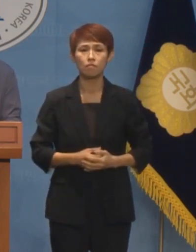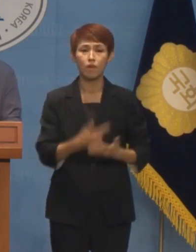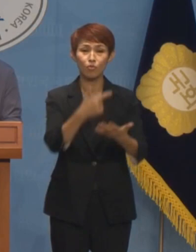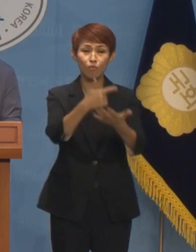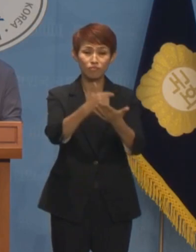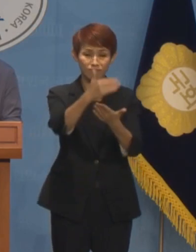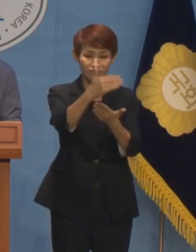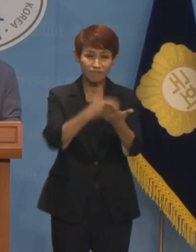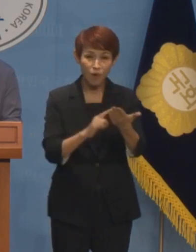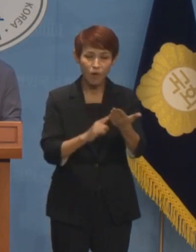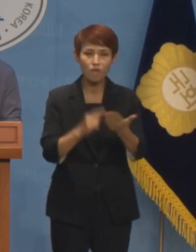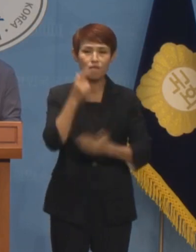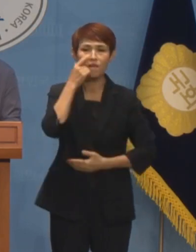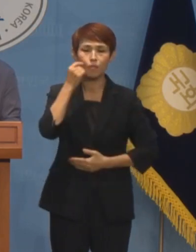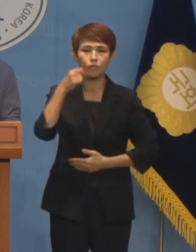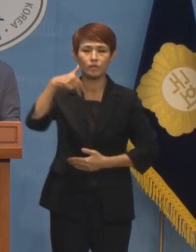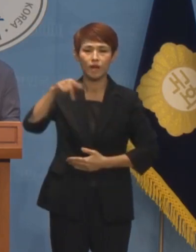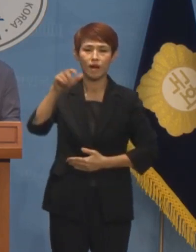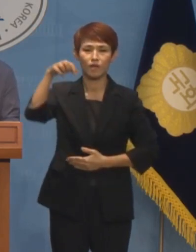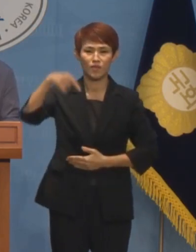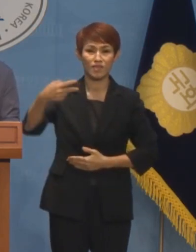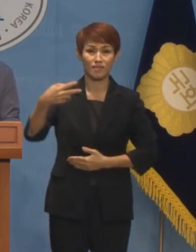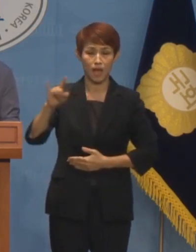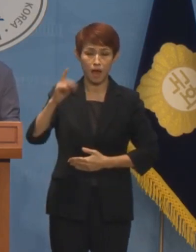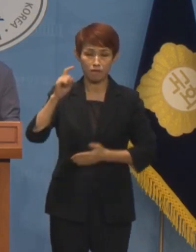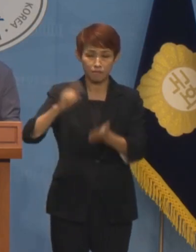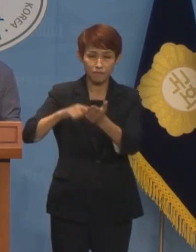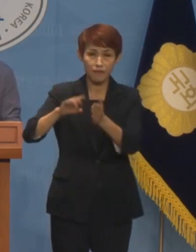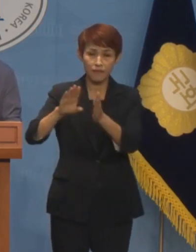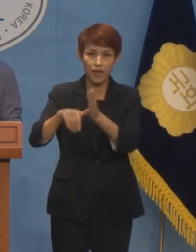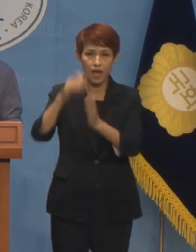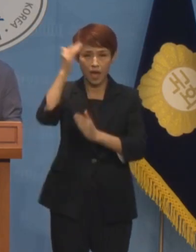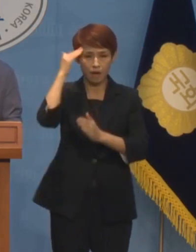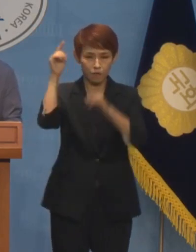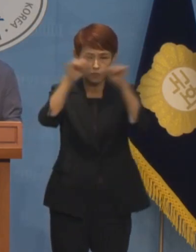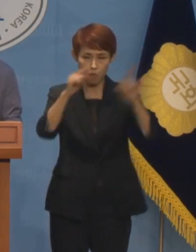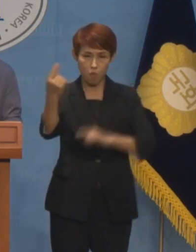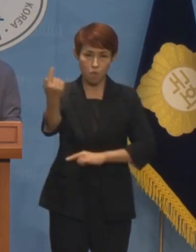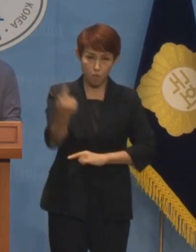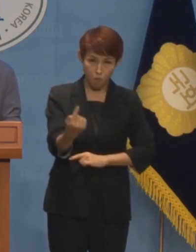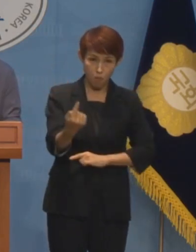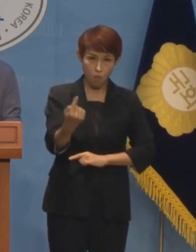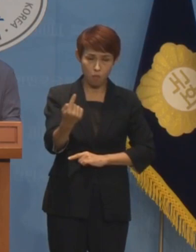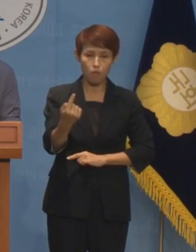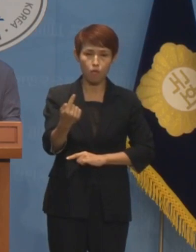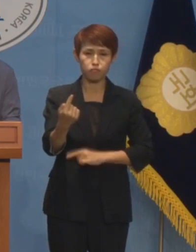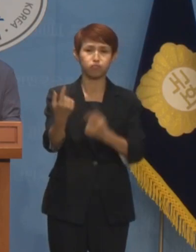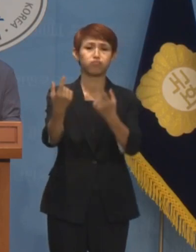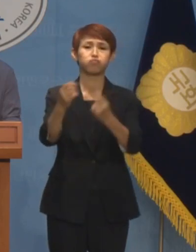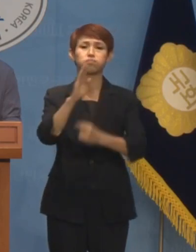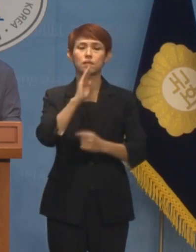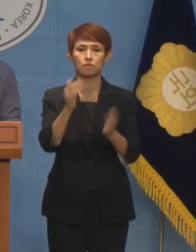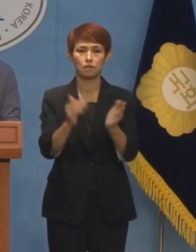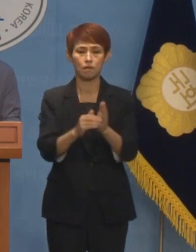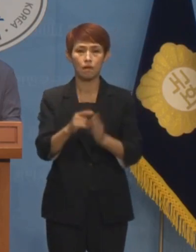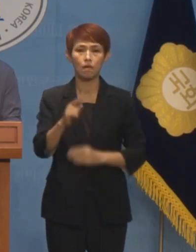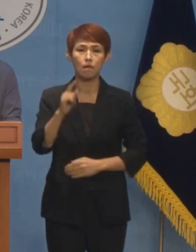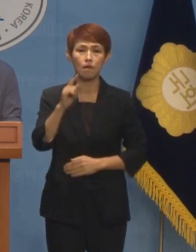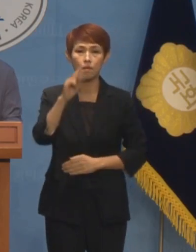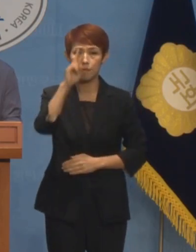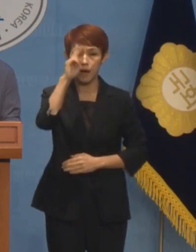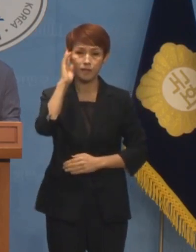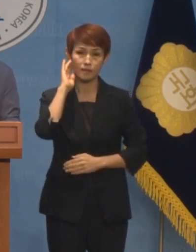논문에서 일본 자위대의 유사시 한반도 진출을 옹호했고 과거 이명박 박근혜 정부